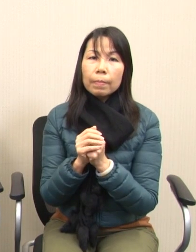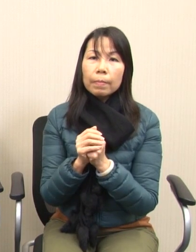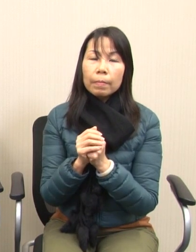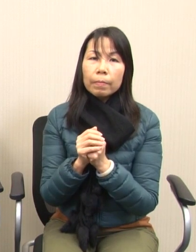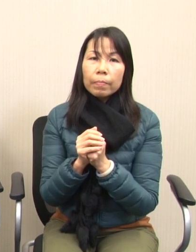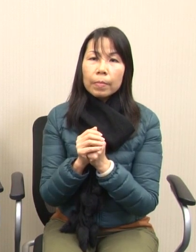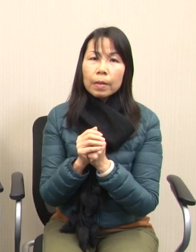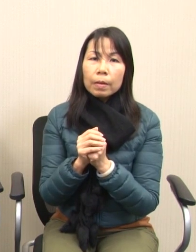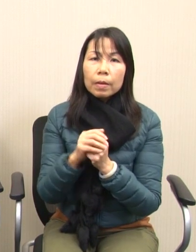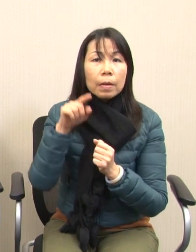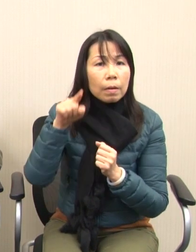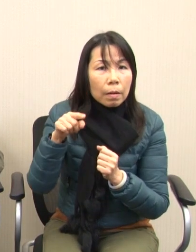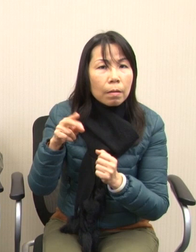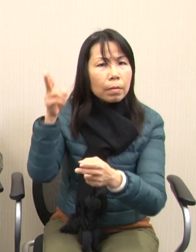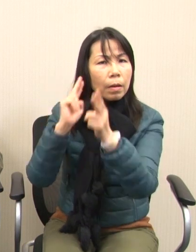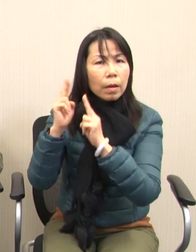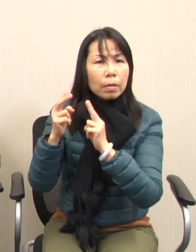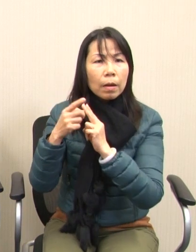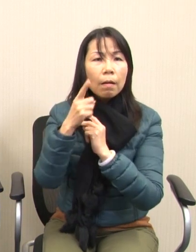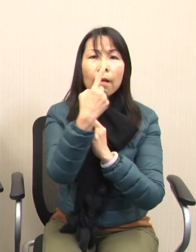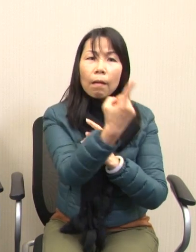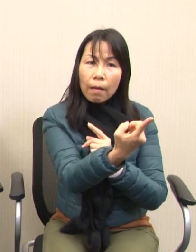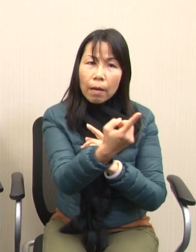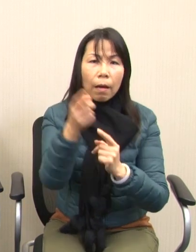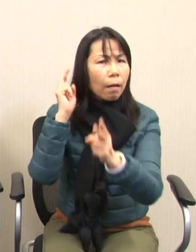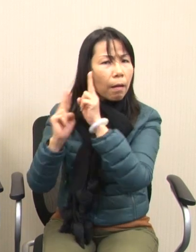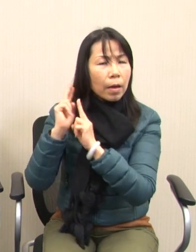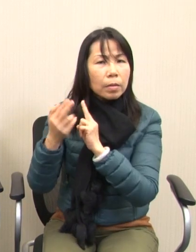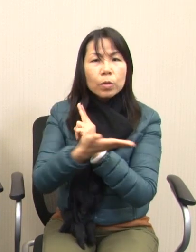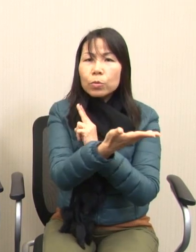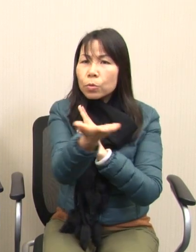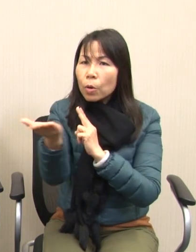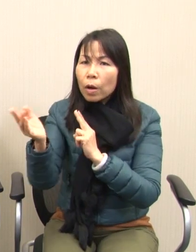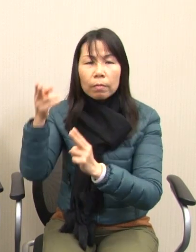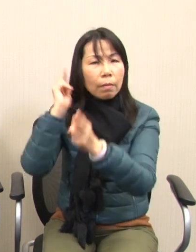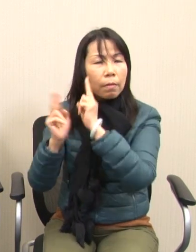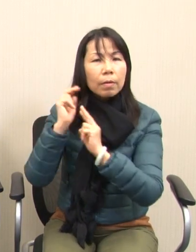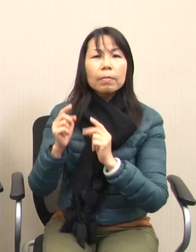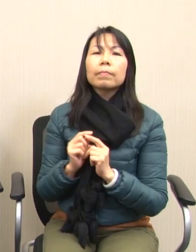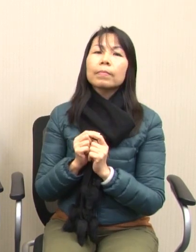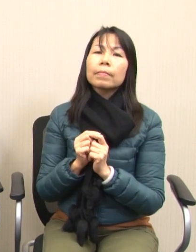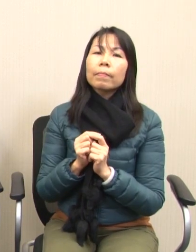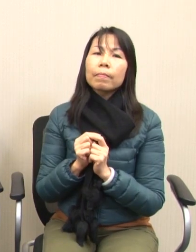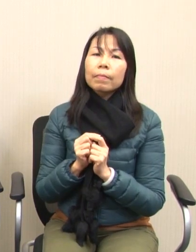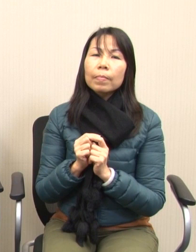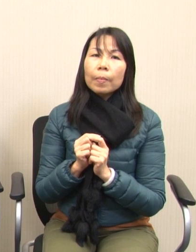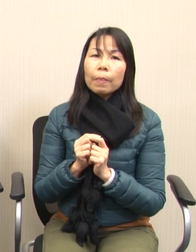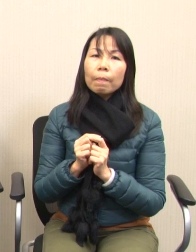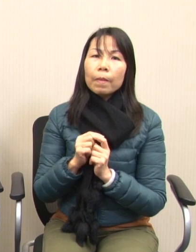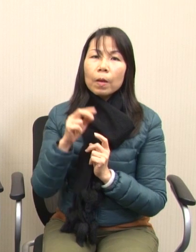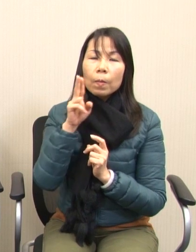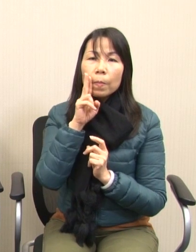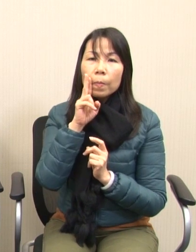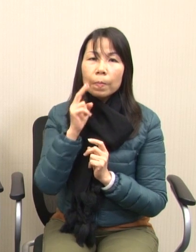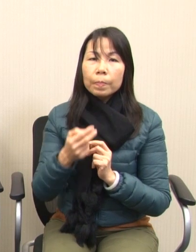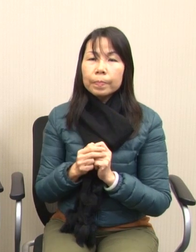They are not the history. You are the history. 我再講一次翻譯，你唔好以為嗰啲喺